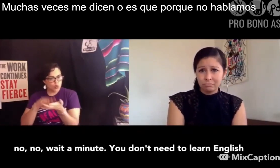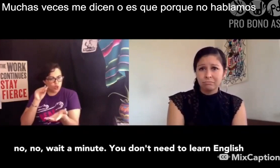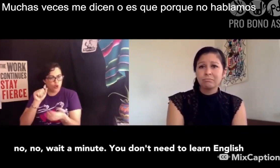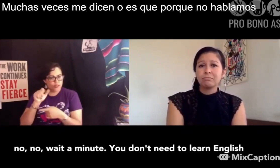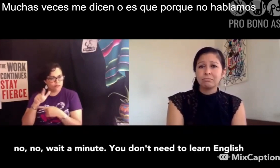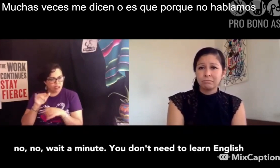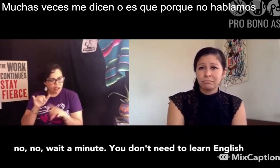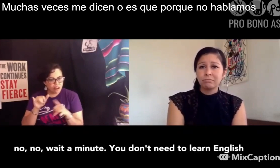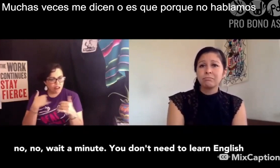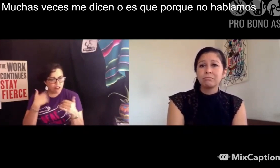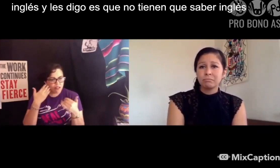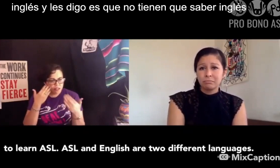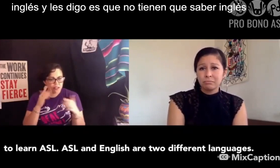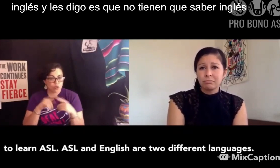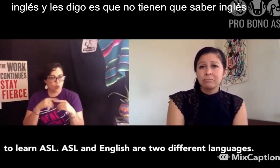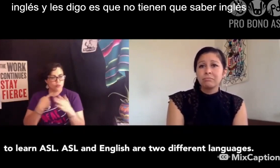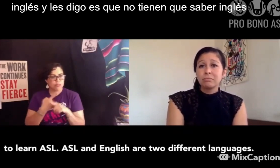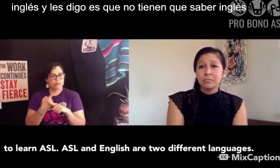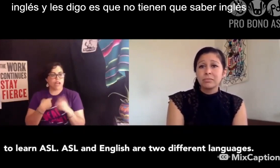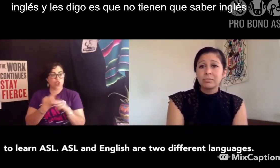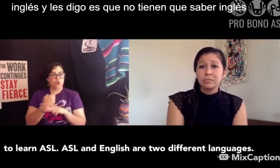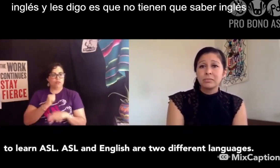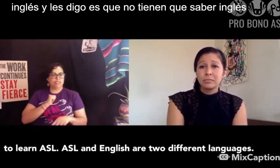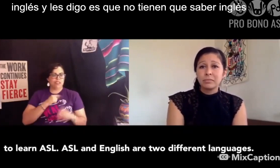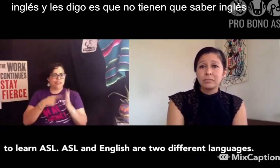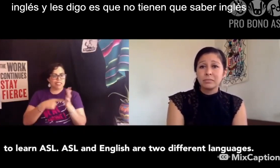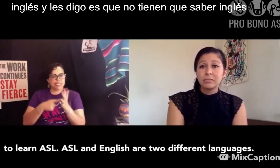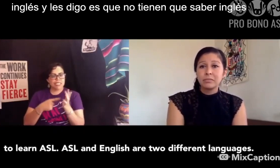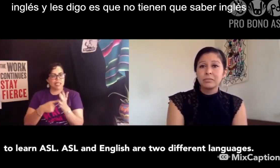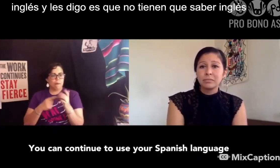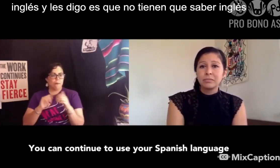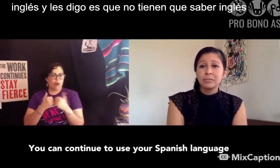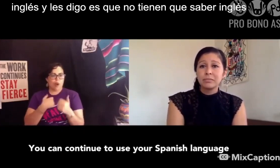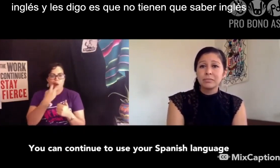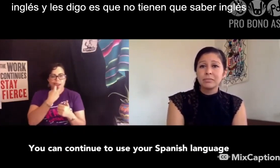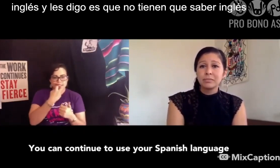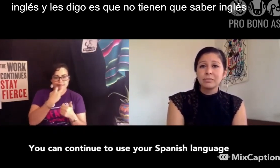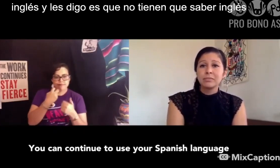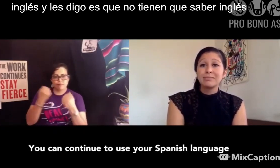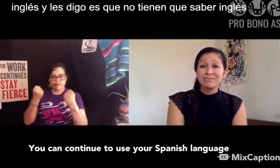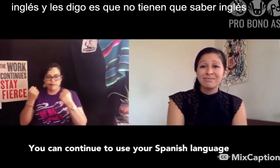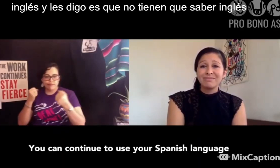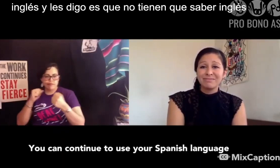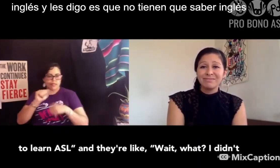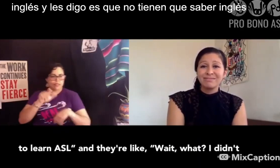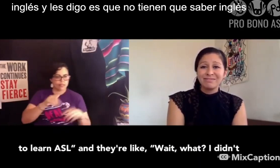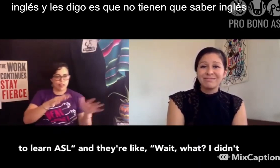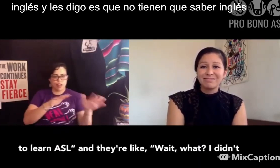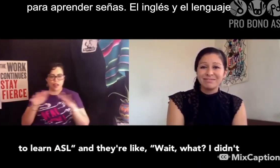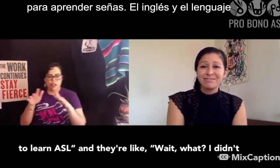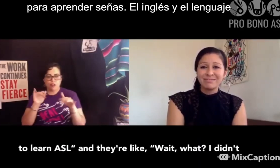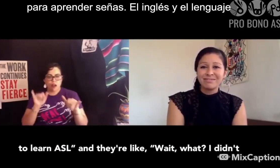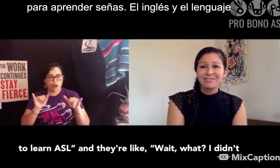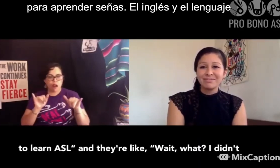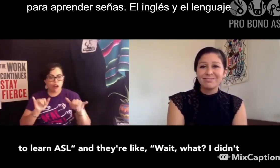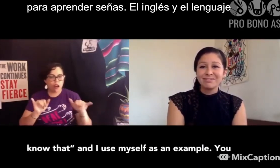dicen, oh, es que porque no hablamos inglés. Y les digo, es que no tienen que saber